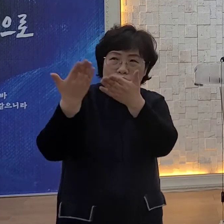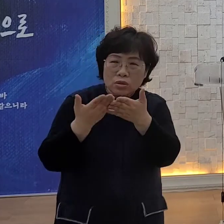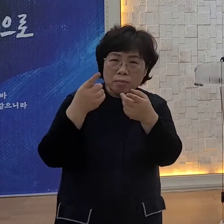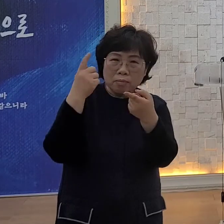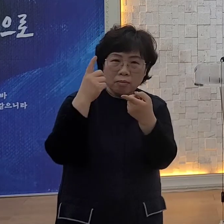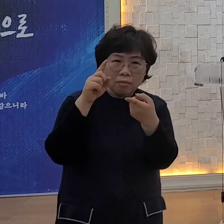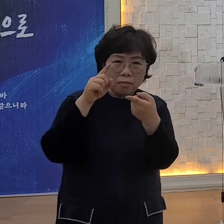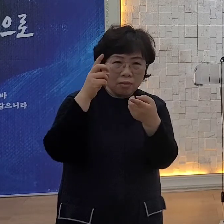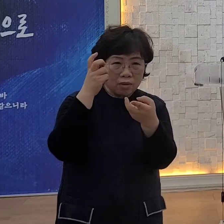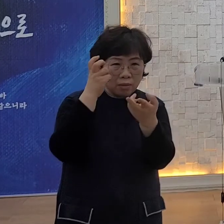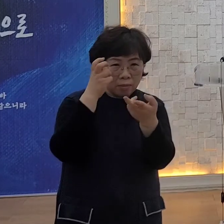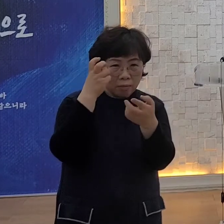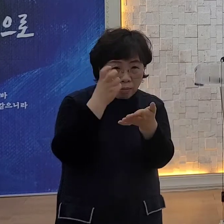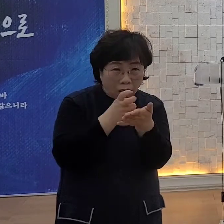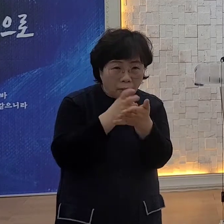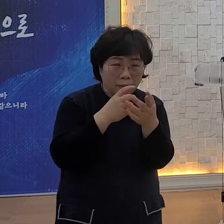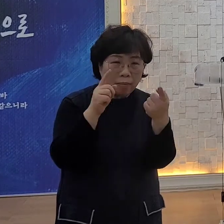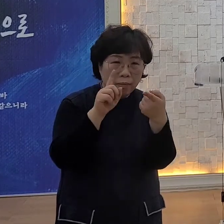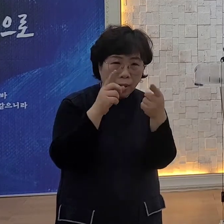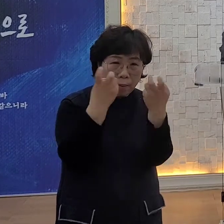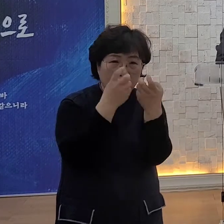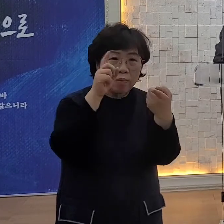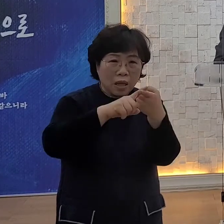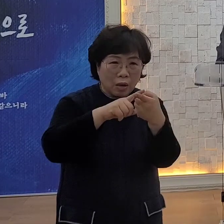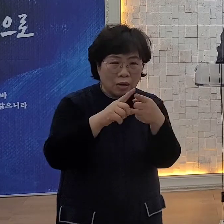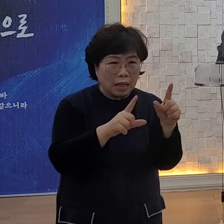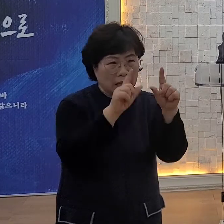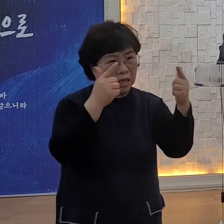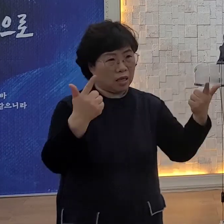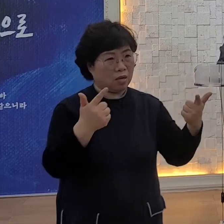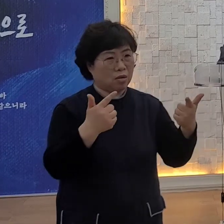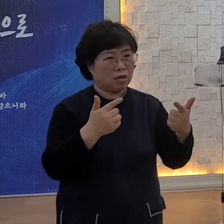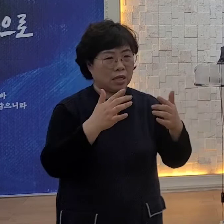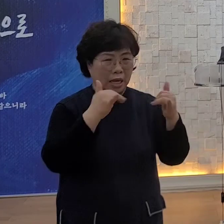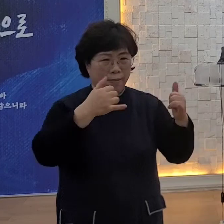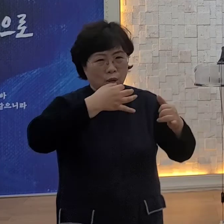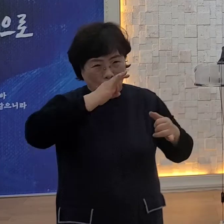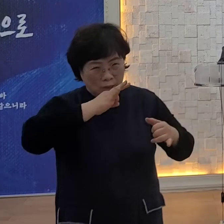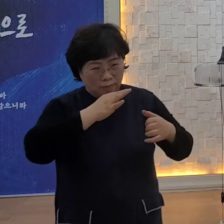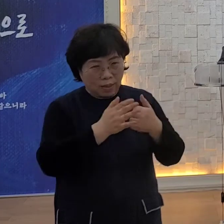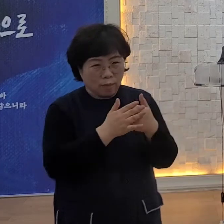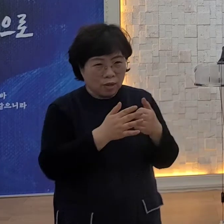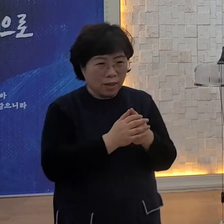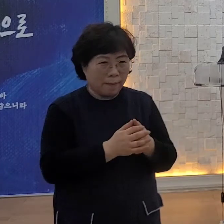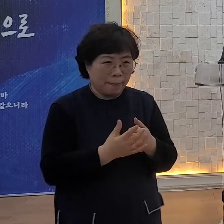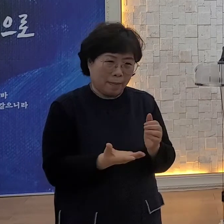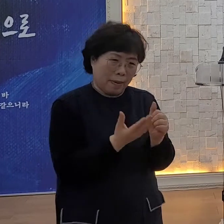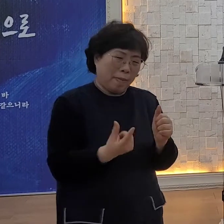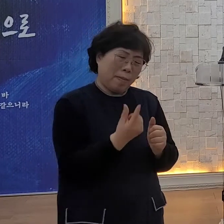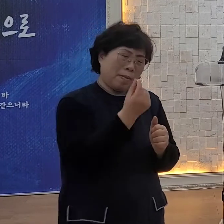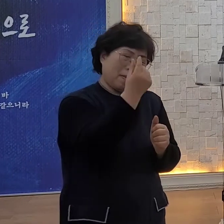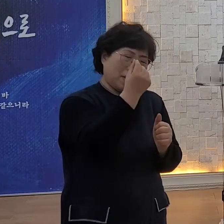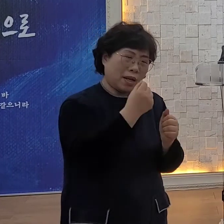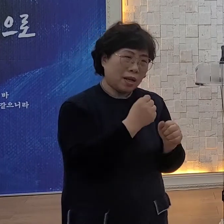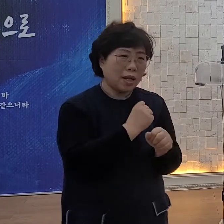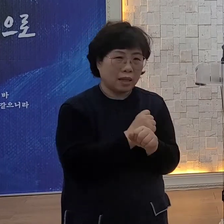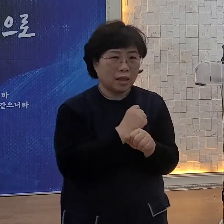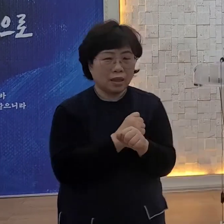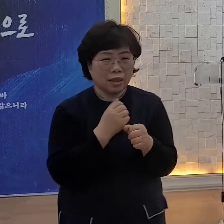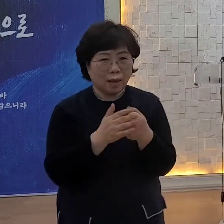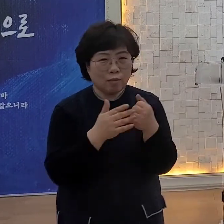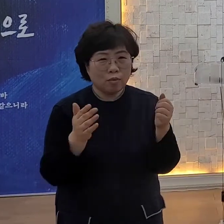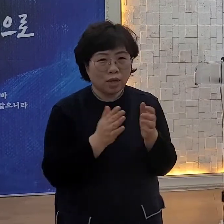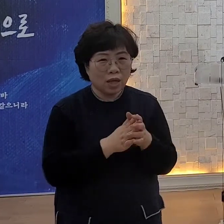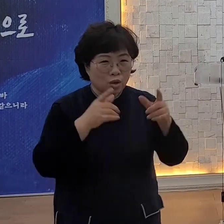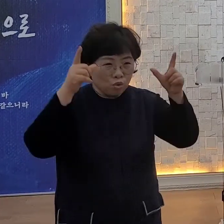동물 먹여가지고 동물 사료 먹여가지고 더 빨리 키워서 돈 더 빨리 받고자 하는 더 많이 받고자 하는